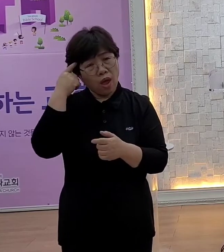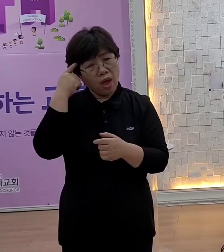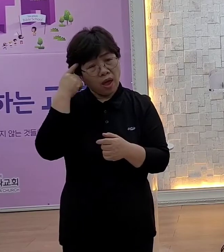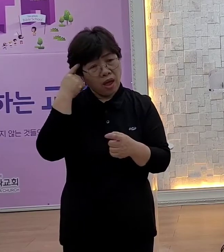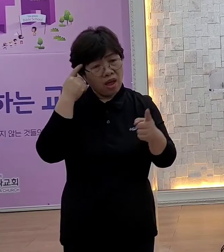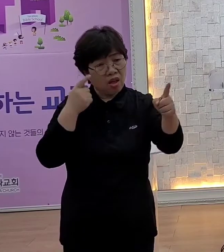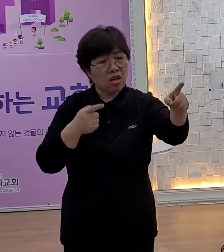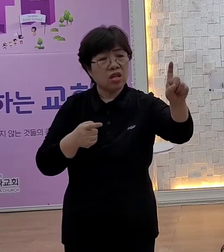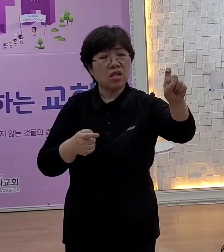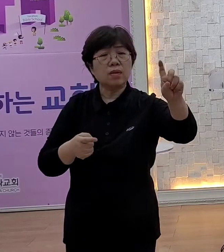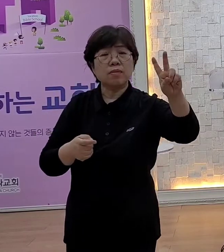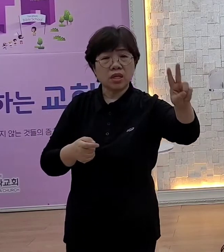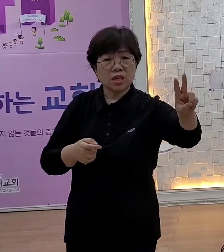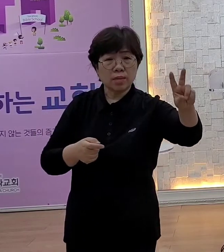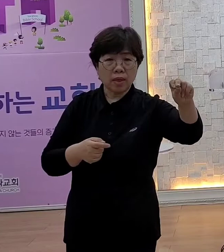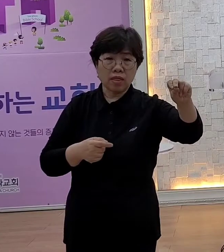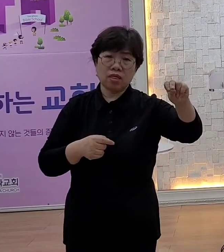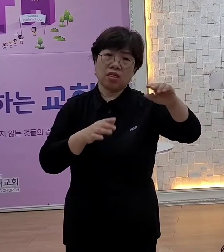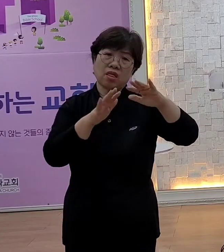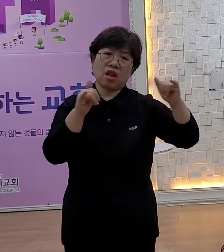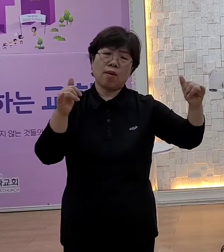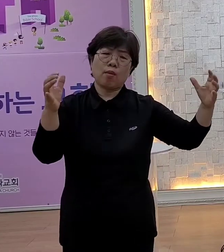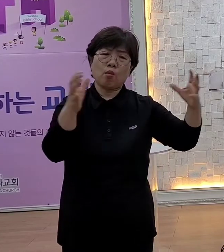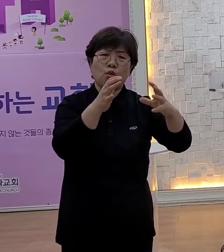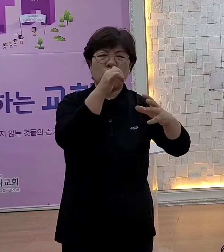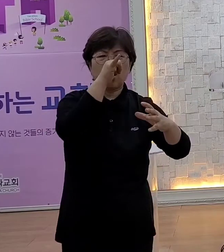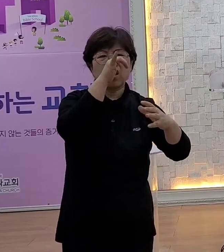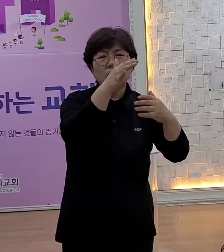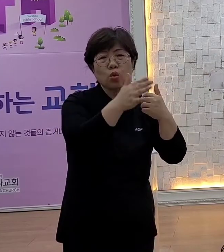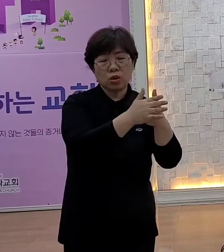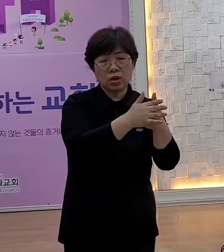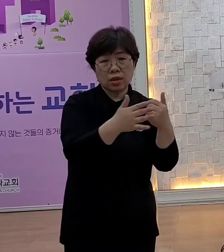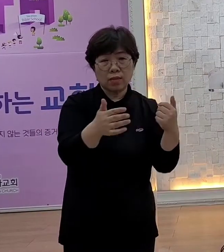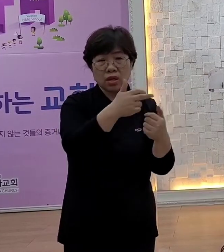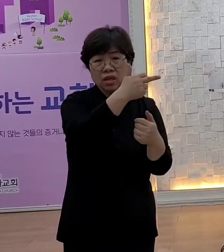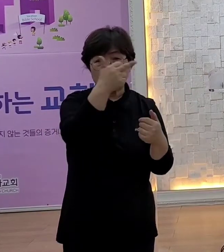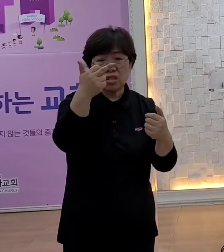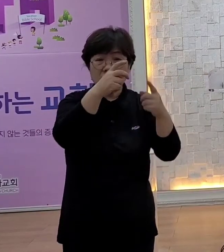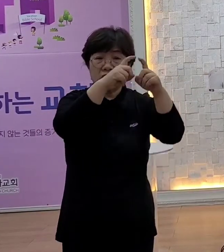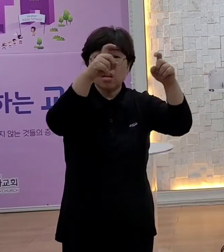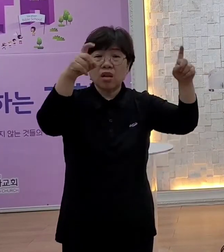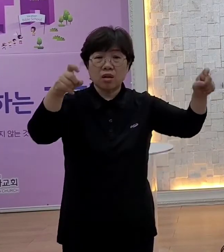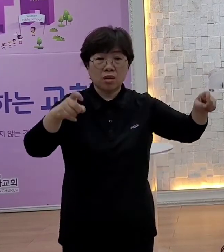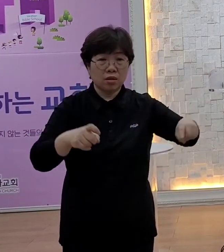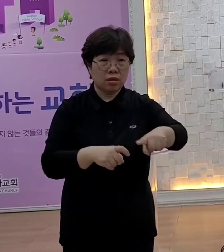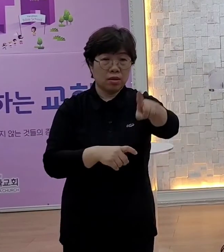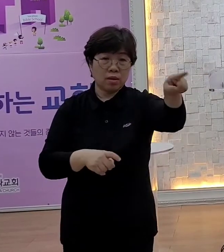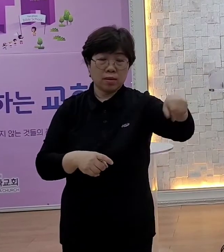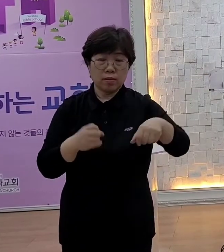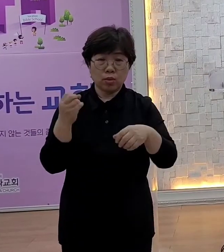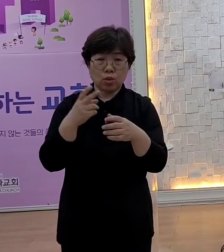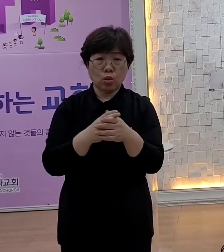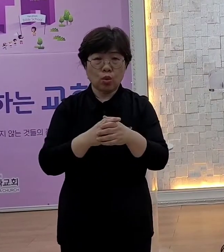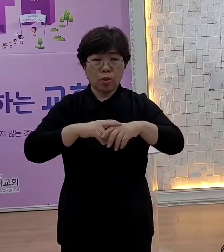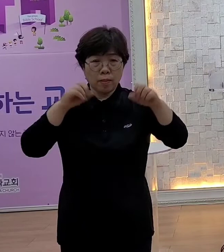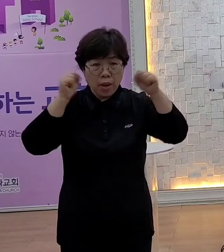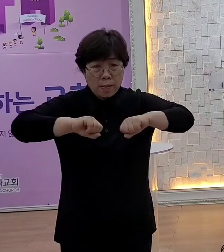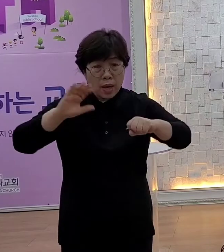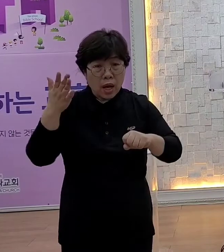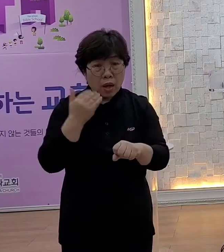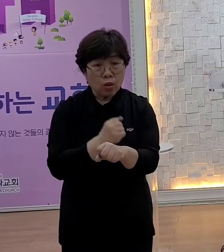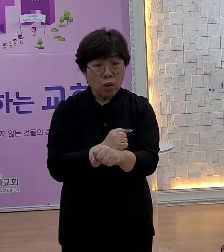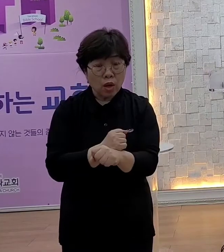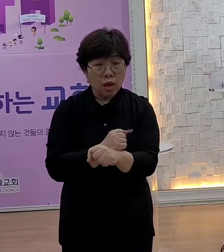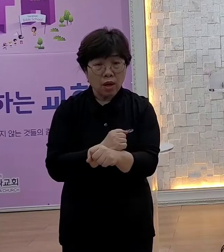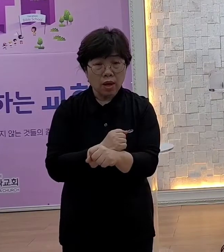12만 명. 여러분 그래서 40일이 지나면 그 땅이 멸망해야 되는데 그들이 바른